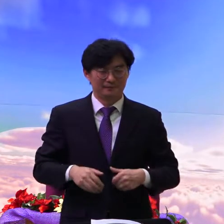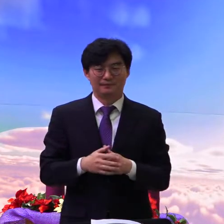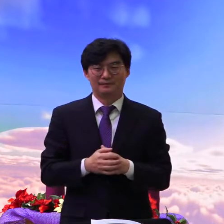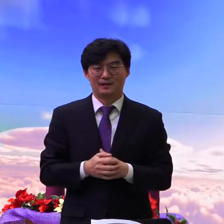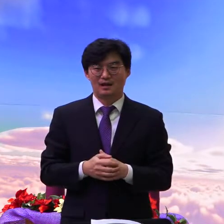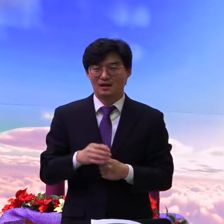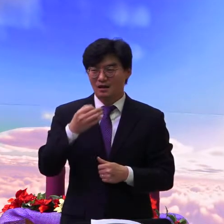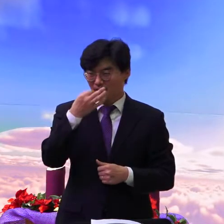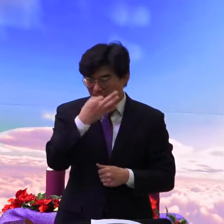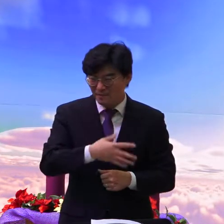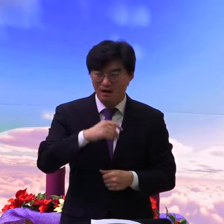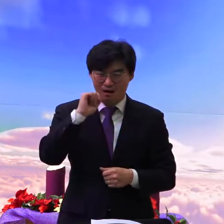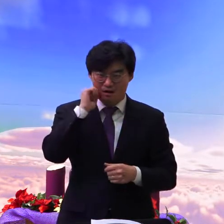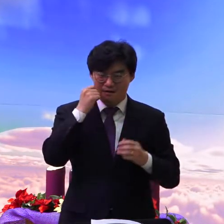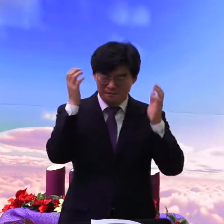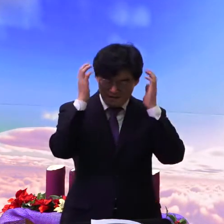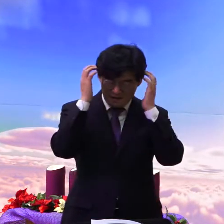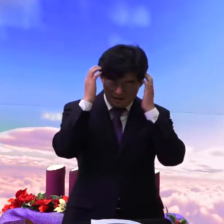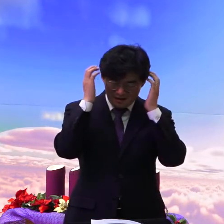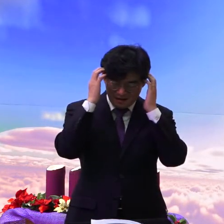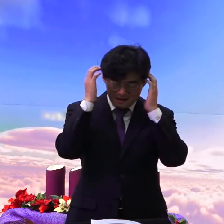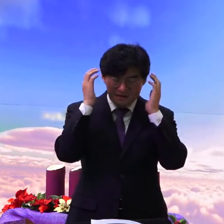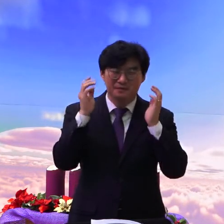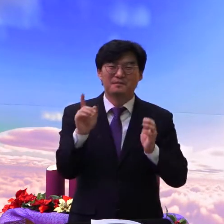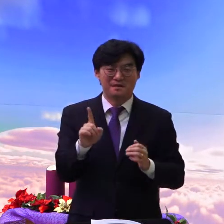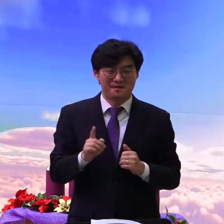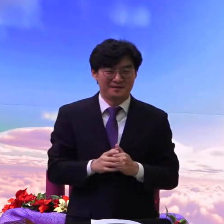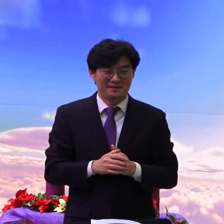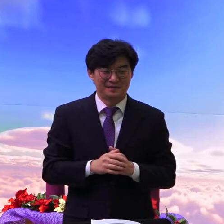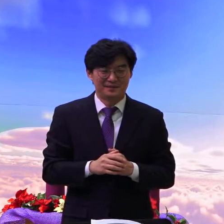또 어려울 때일수록 잊어버리기 쉬운 것이 있습니다.